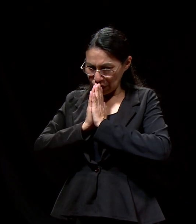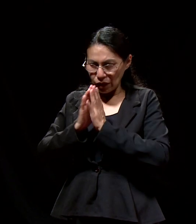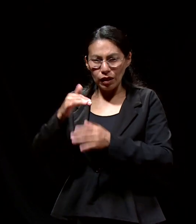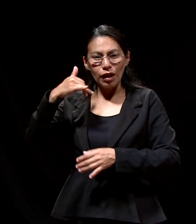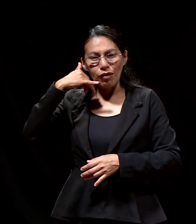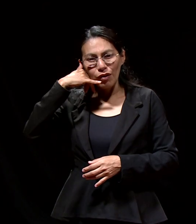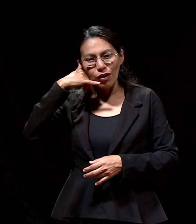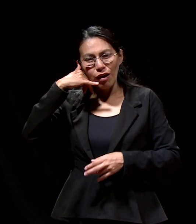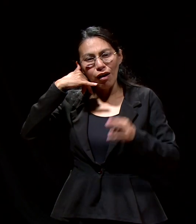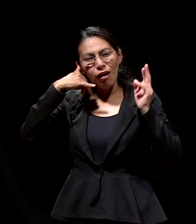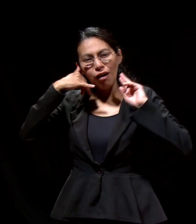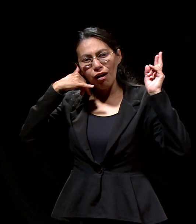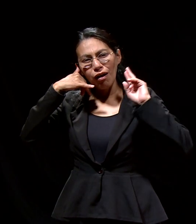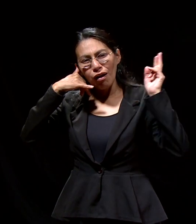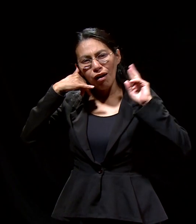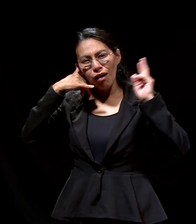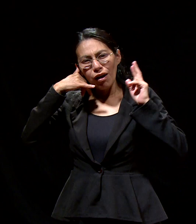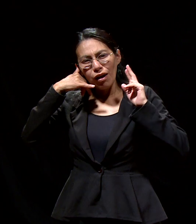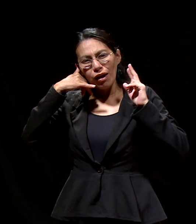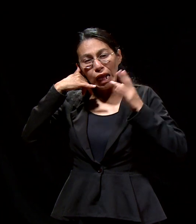mi mamá y